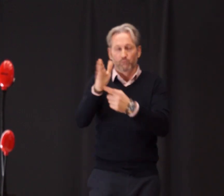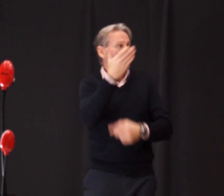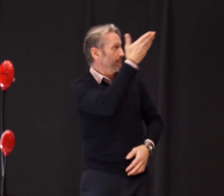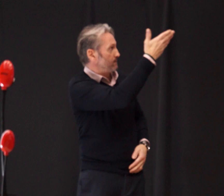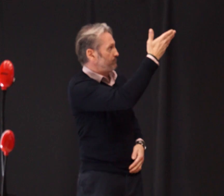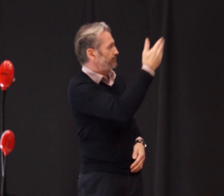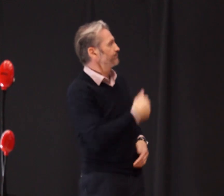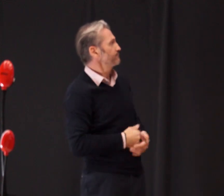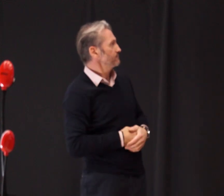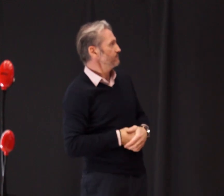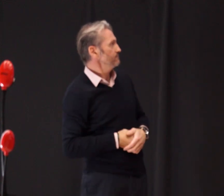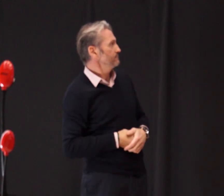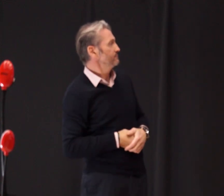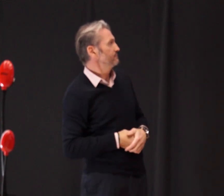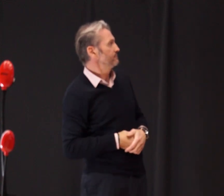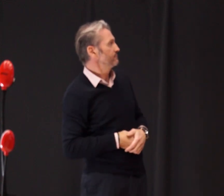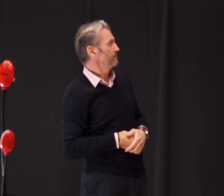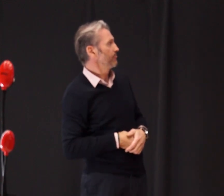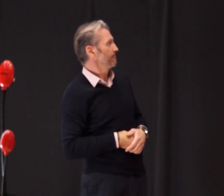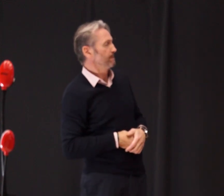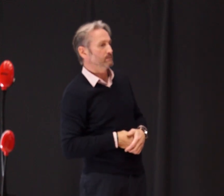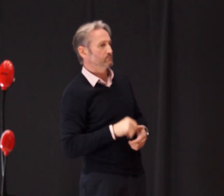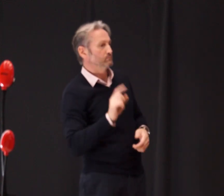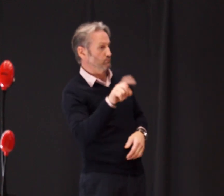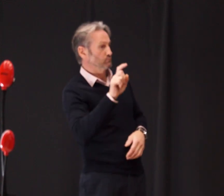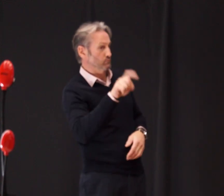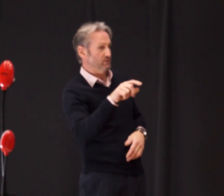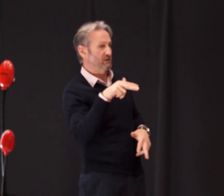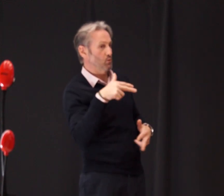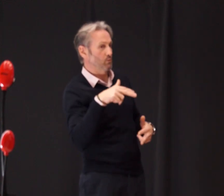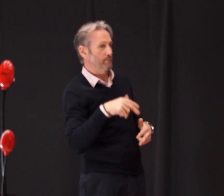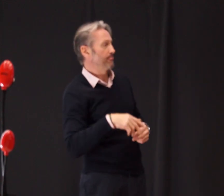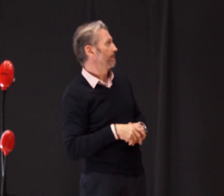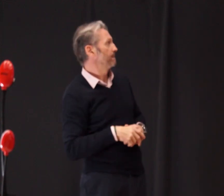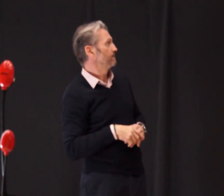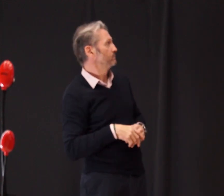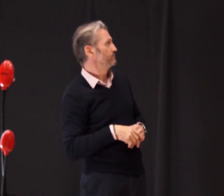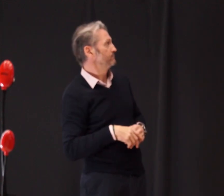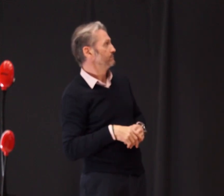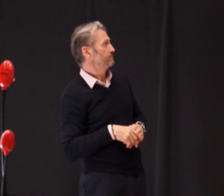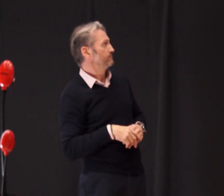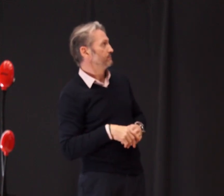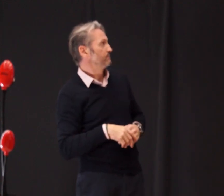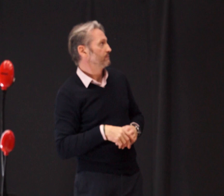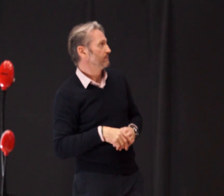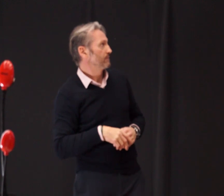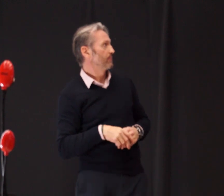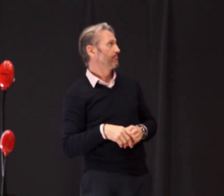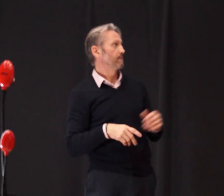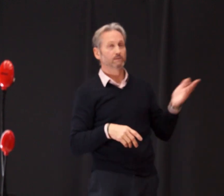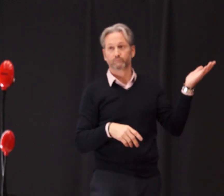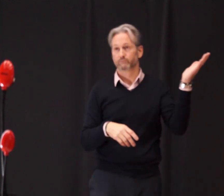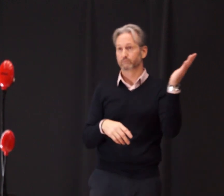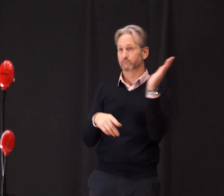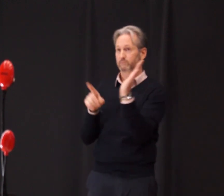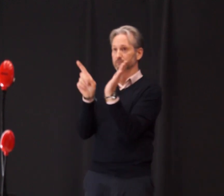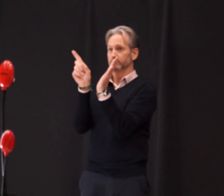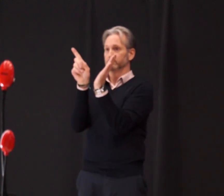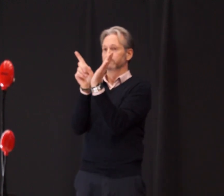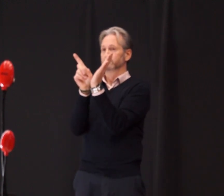copier-coller les signes utilisés pour le français pour évoquer les mêmes choses en langue des signes. Donc, j'ai créé des